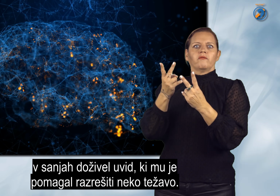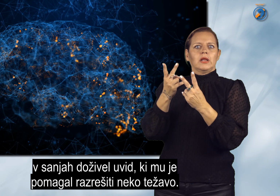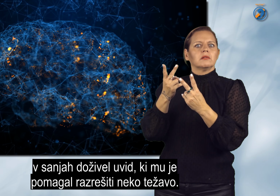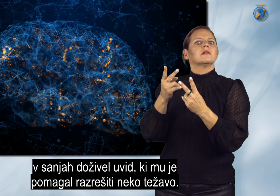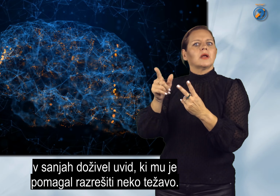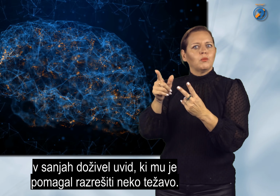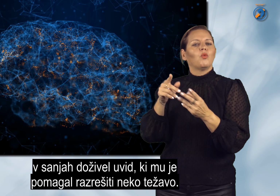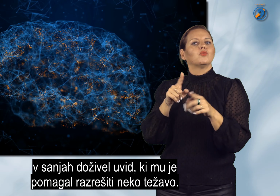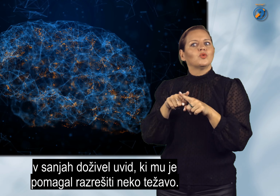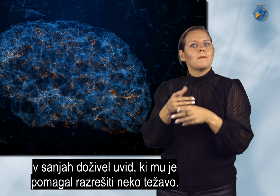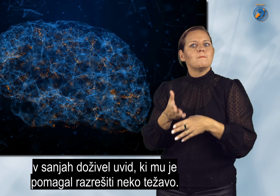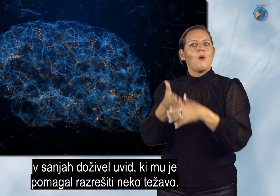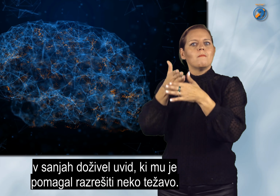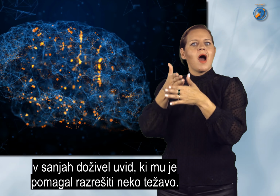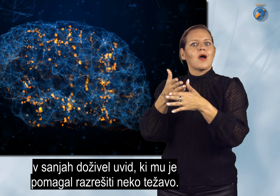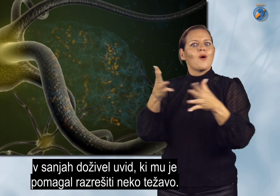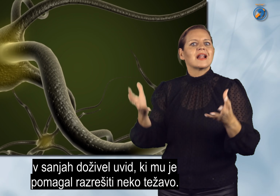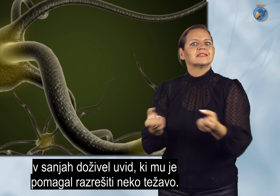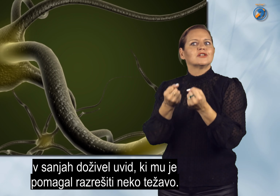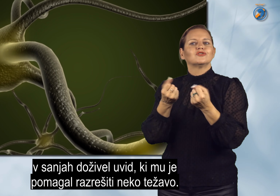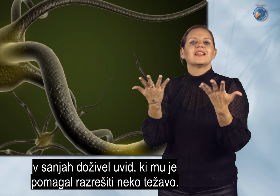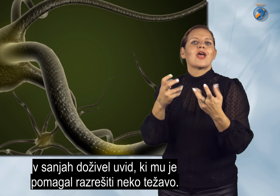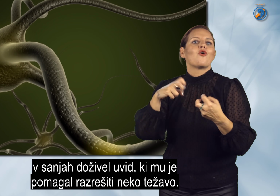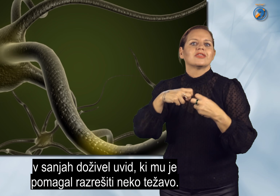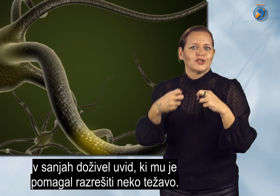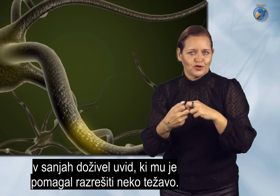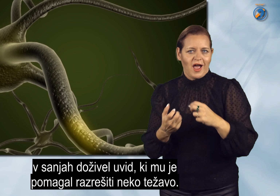je pomagal razrešiti neko težavo.